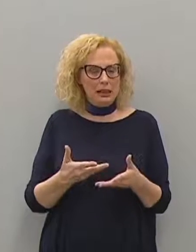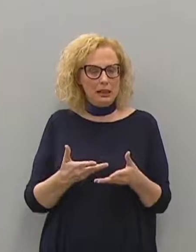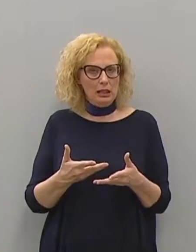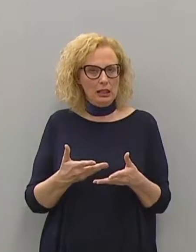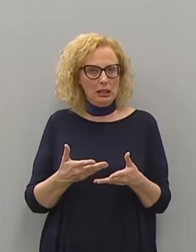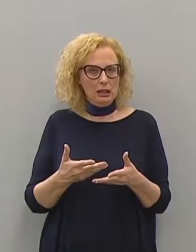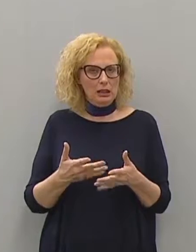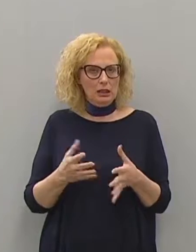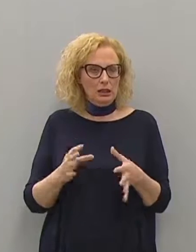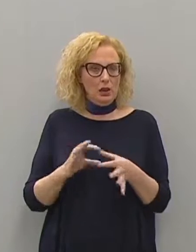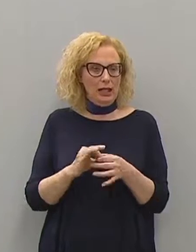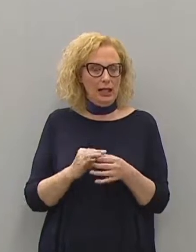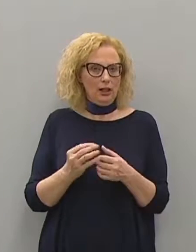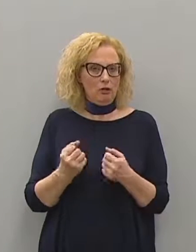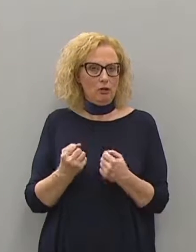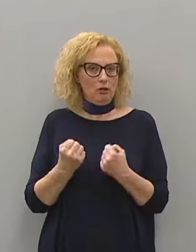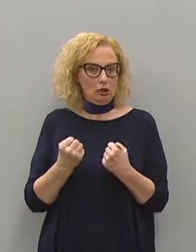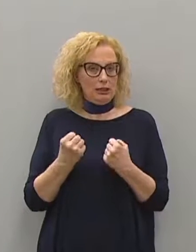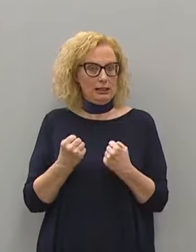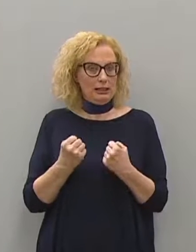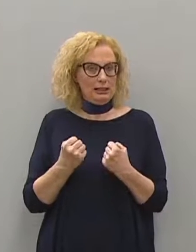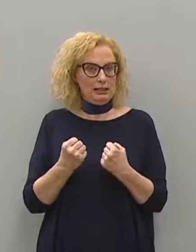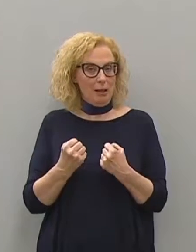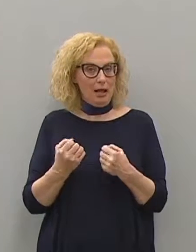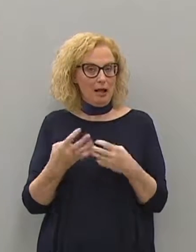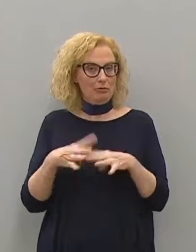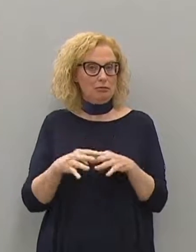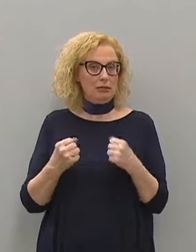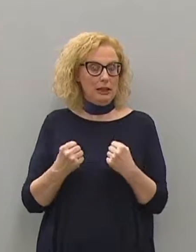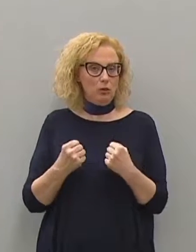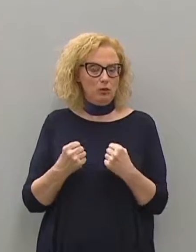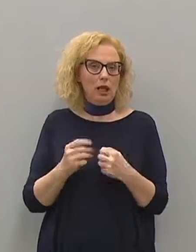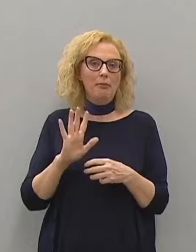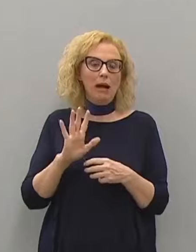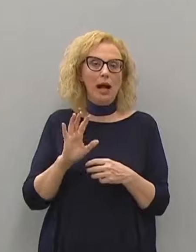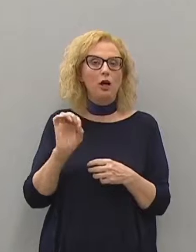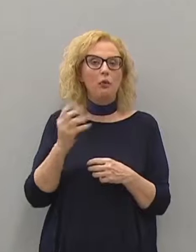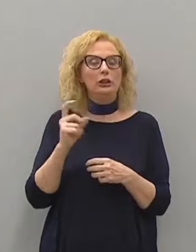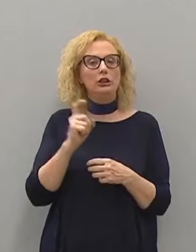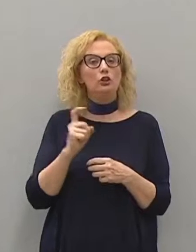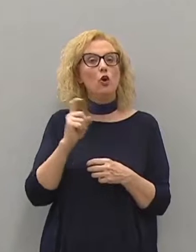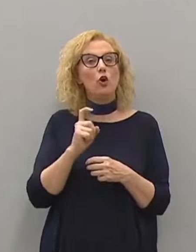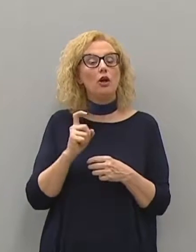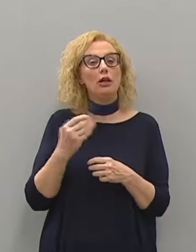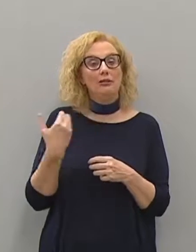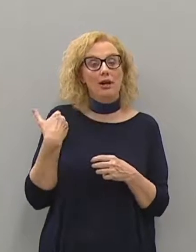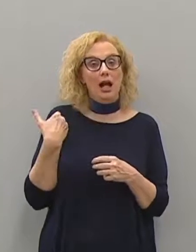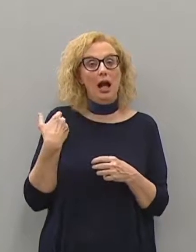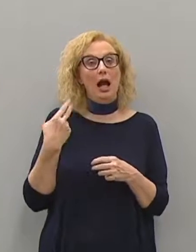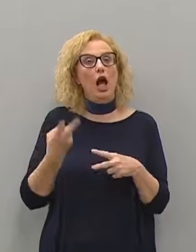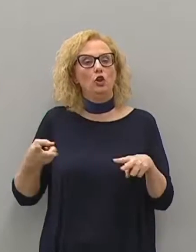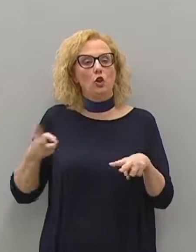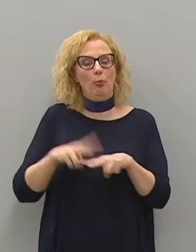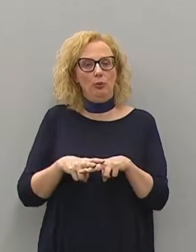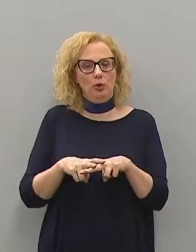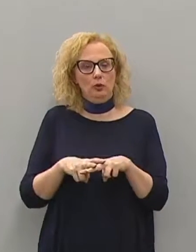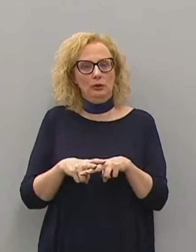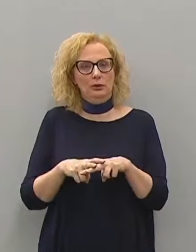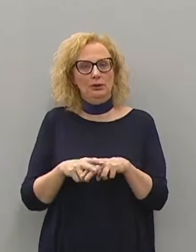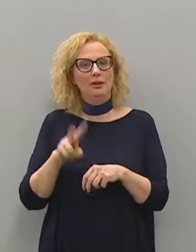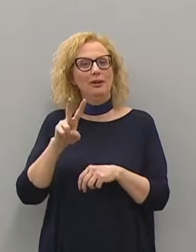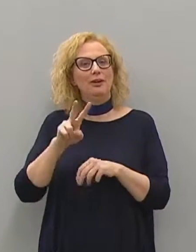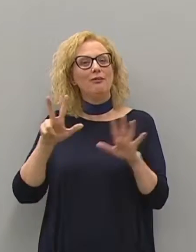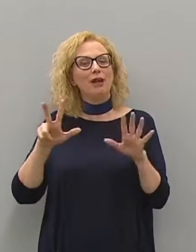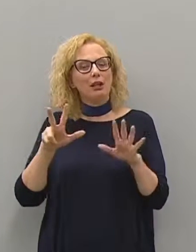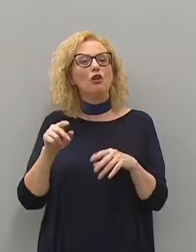tenuta del sistema però c'è da dire che 15 giorni fa è un indubbio poco più di 15 28 novembre